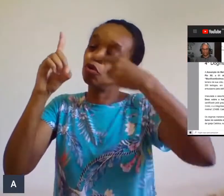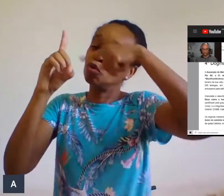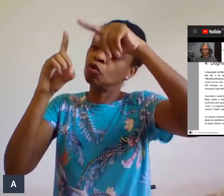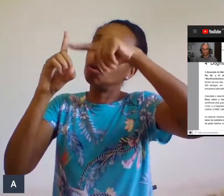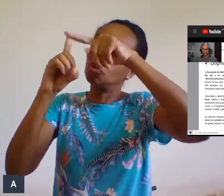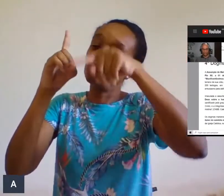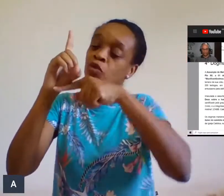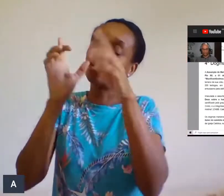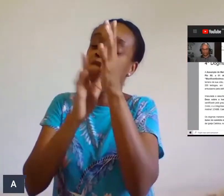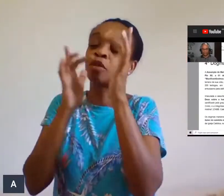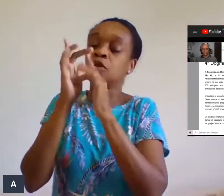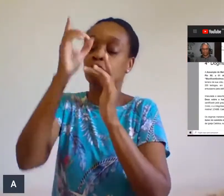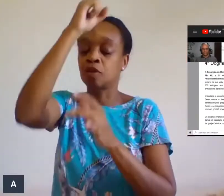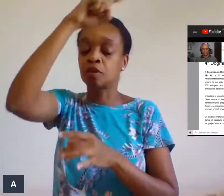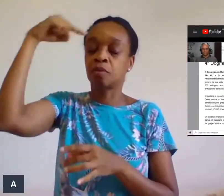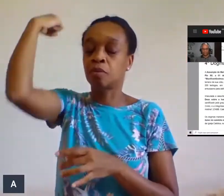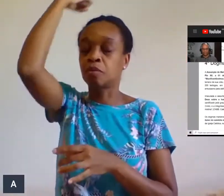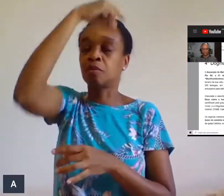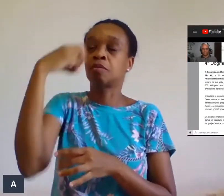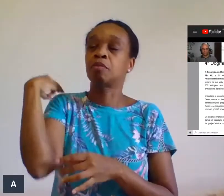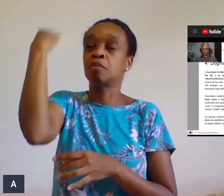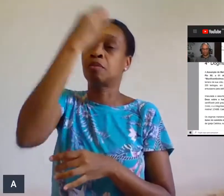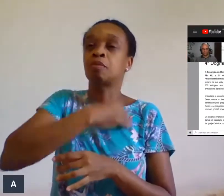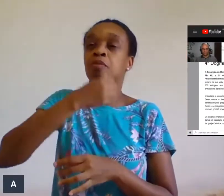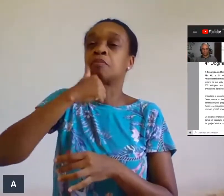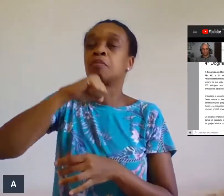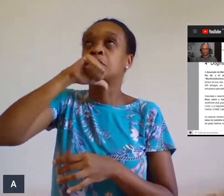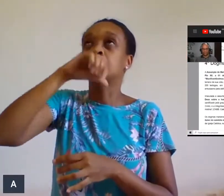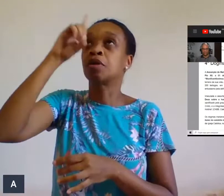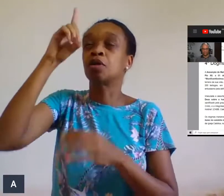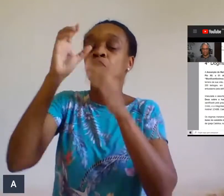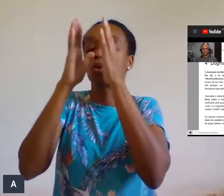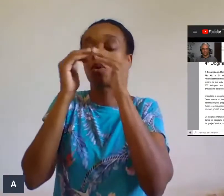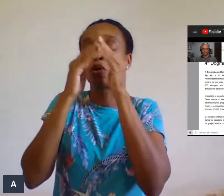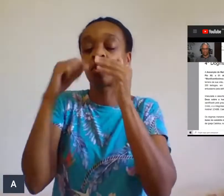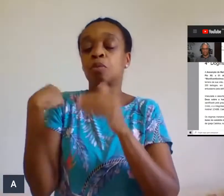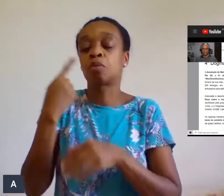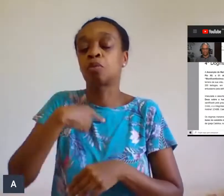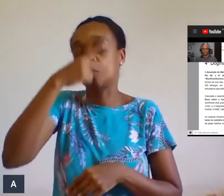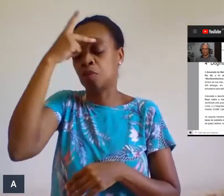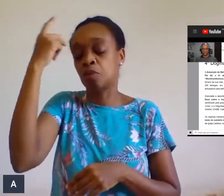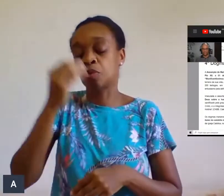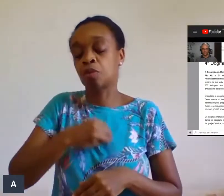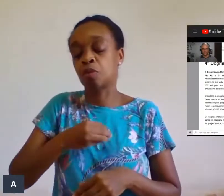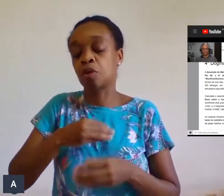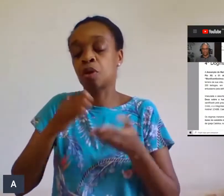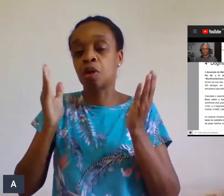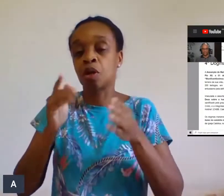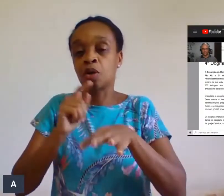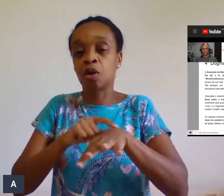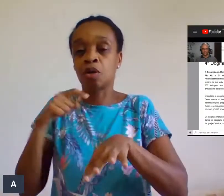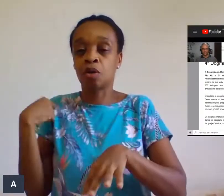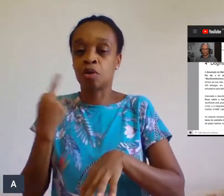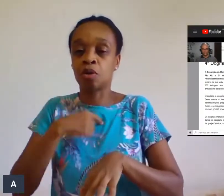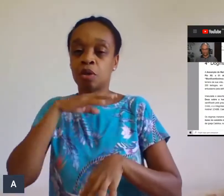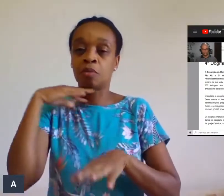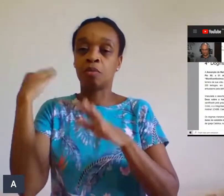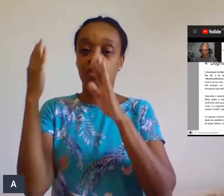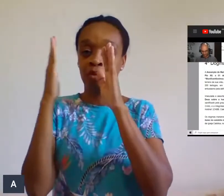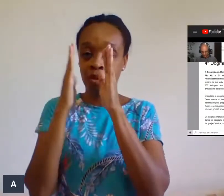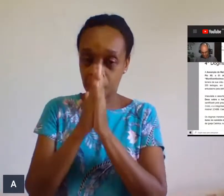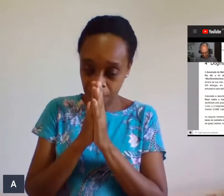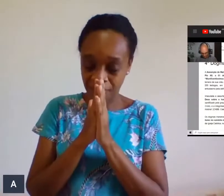ventre, Jesus. Santa Maria, Mãe de Deus, rogai por nós, pecadores, agora e na hora de nossa morte.